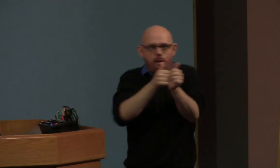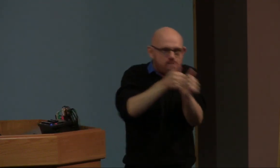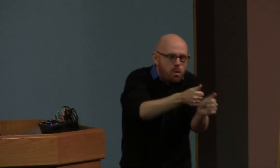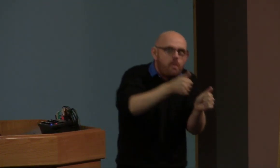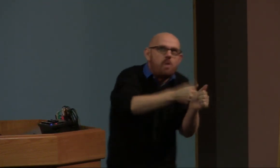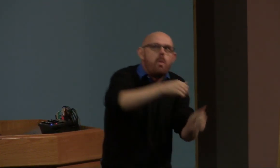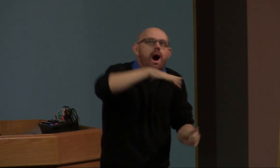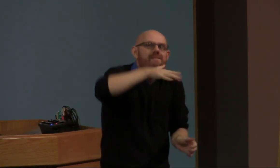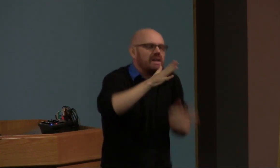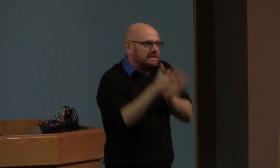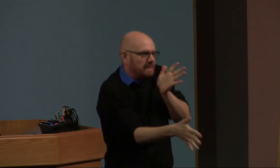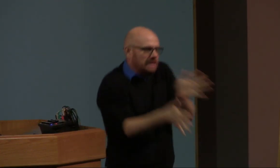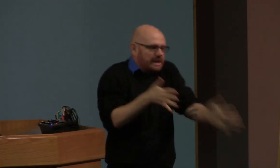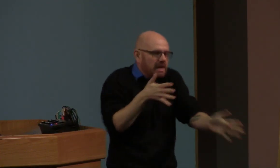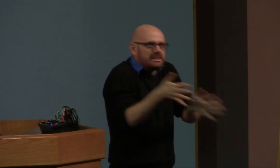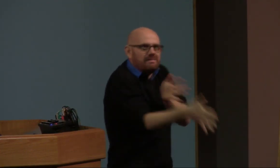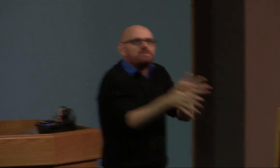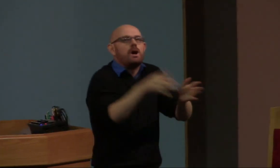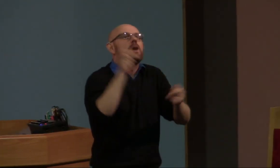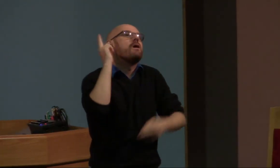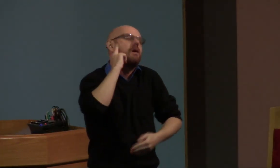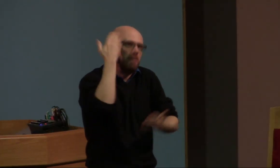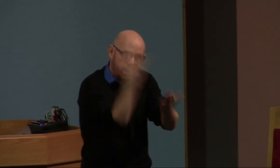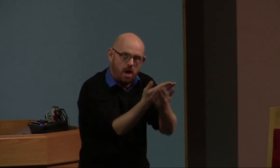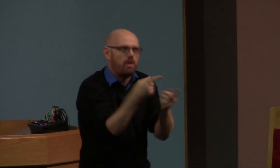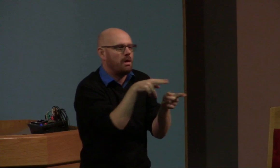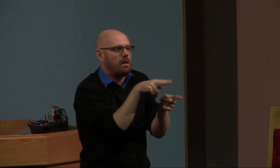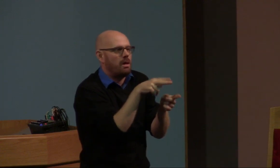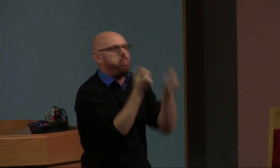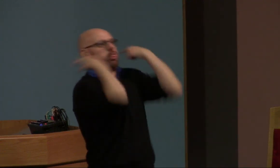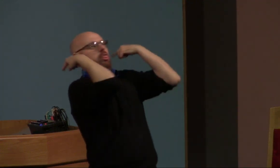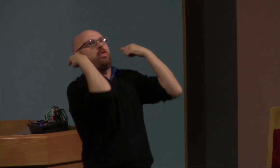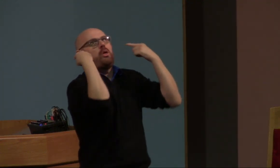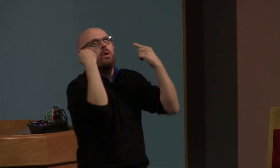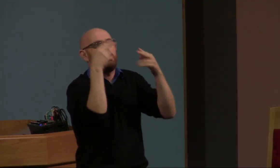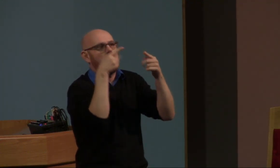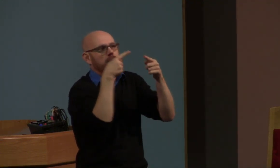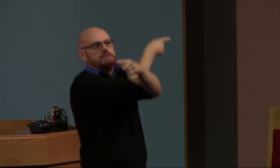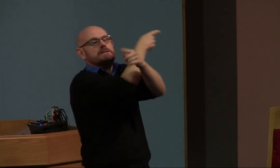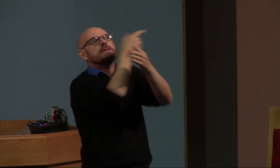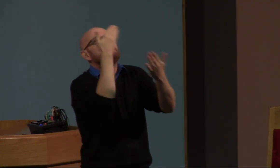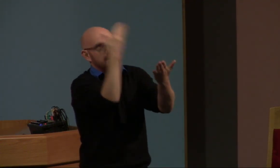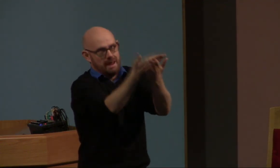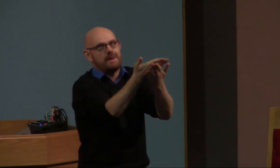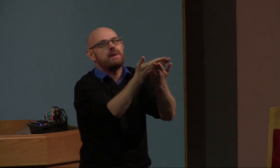iets doen. So as ons Afrikaanse woorde volg, dan is dit by dowes verby.